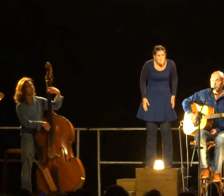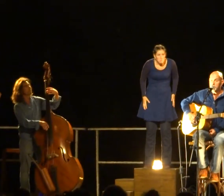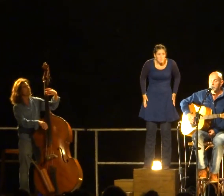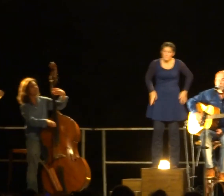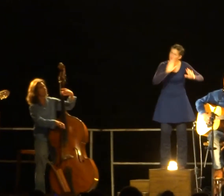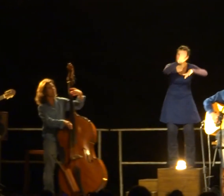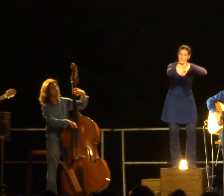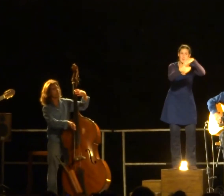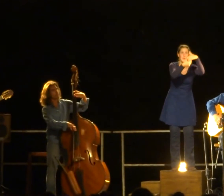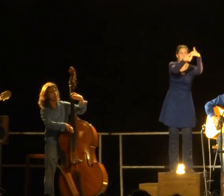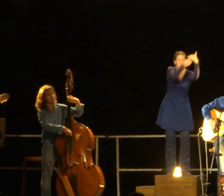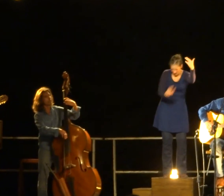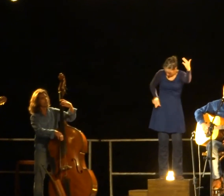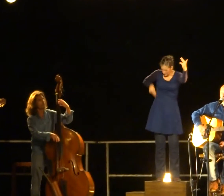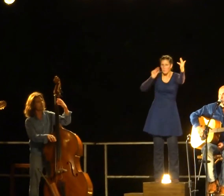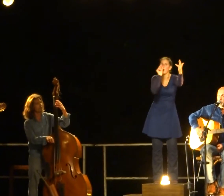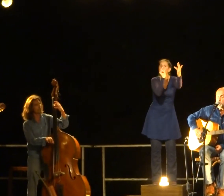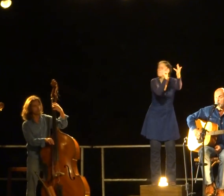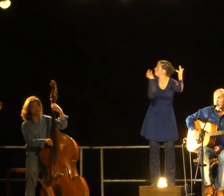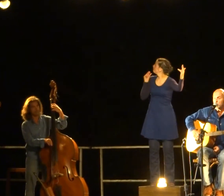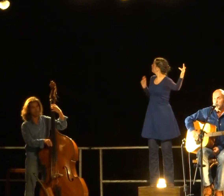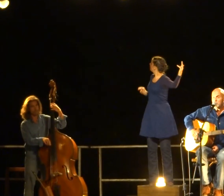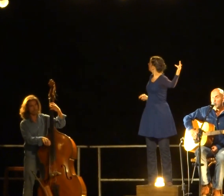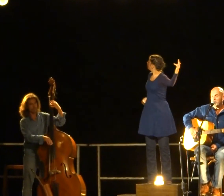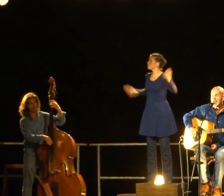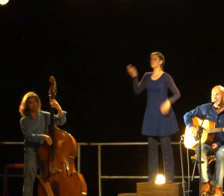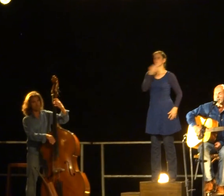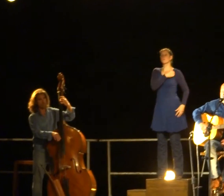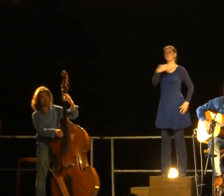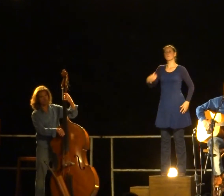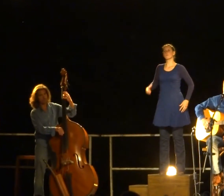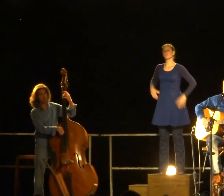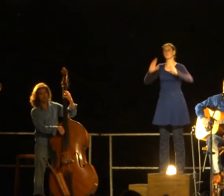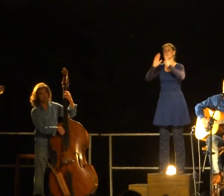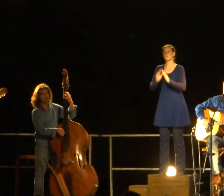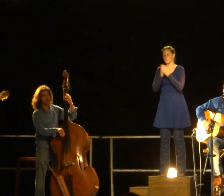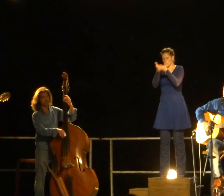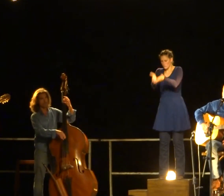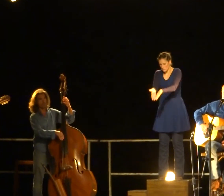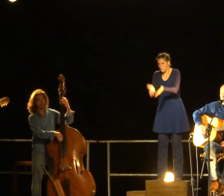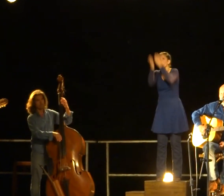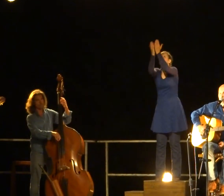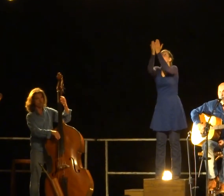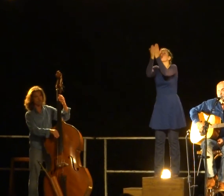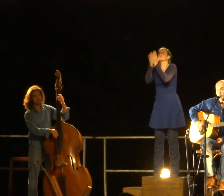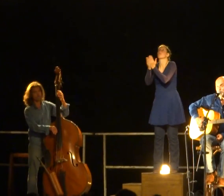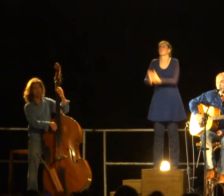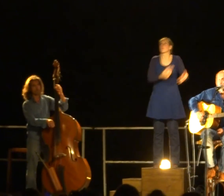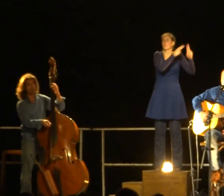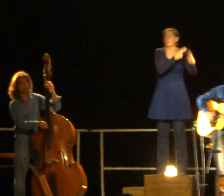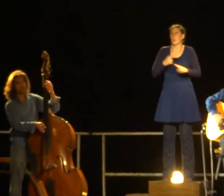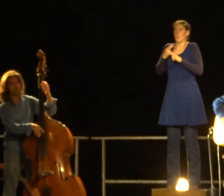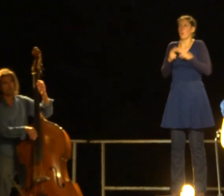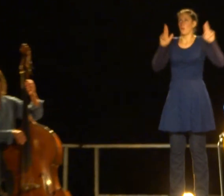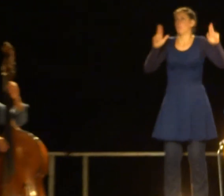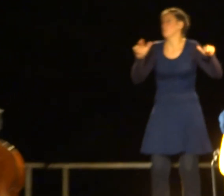sacrilège. J'ai l'honneur de ne pas te demander ta main. Ne gravons pas nos noms